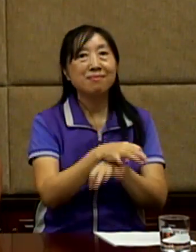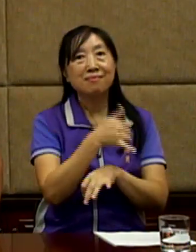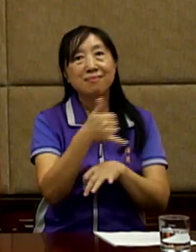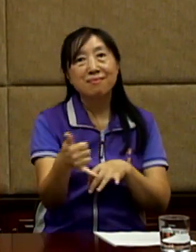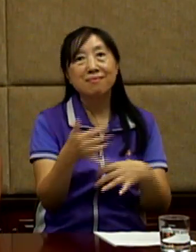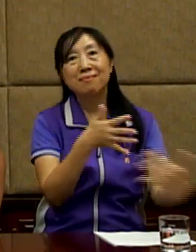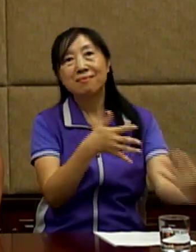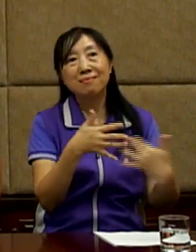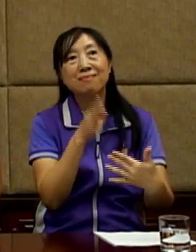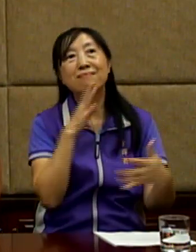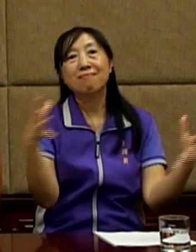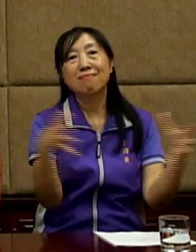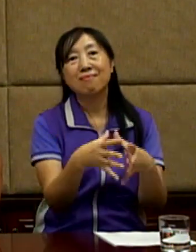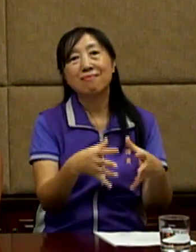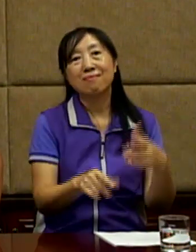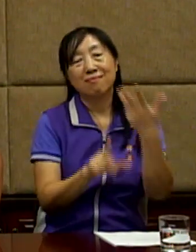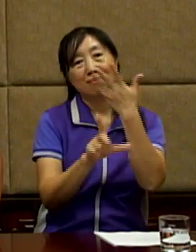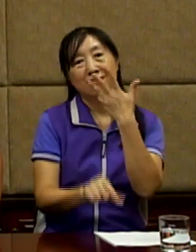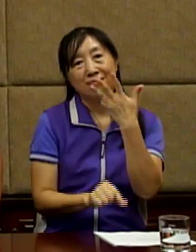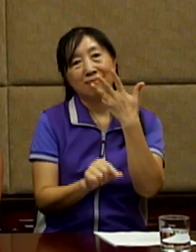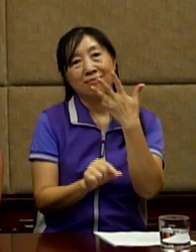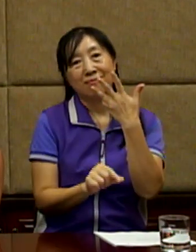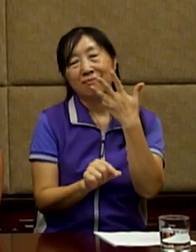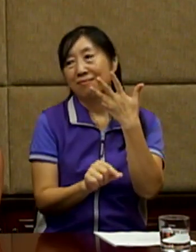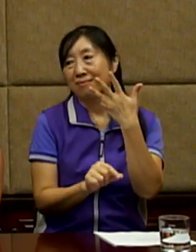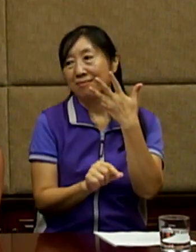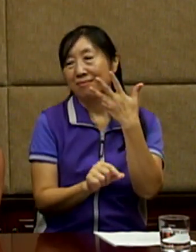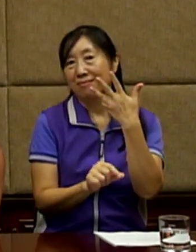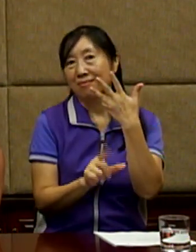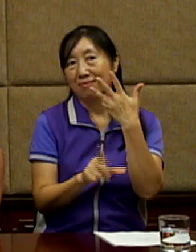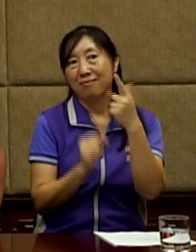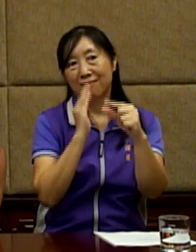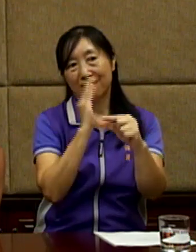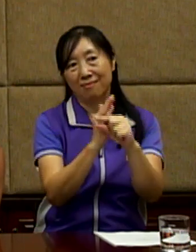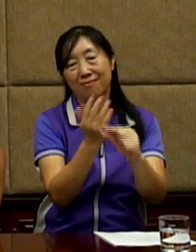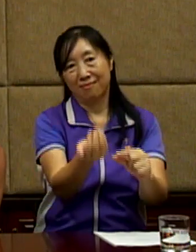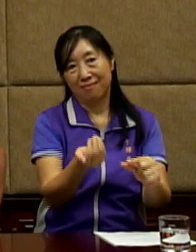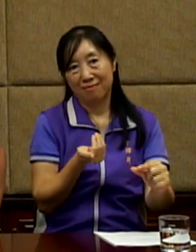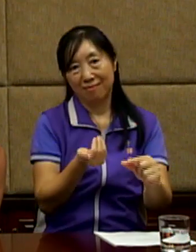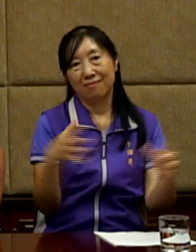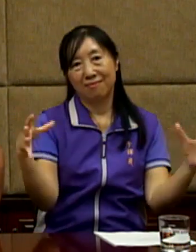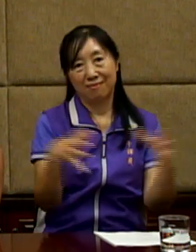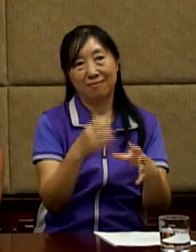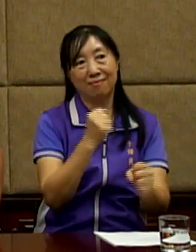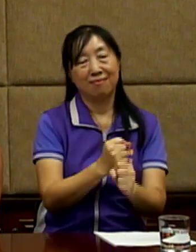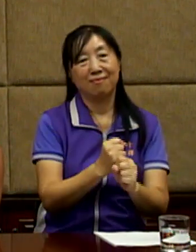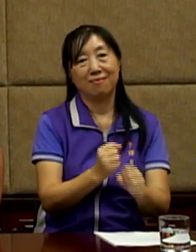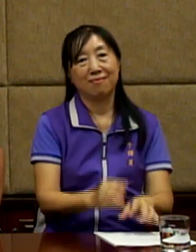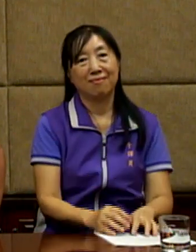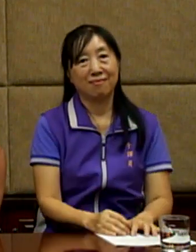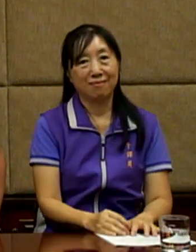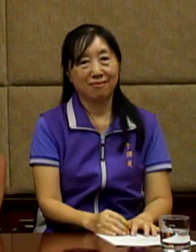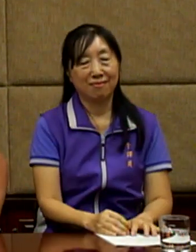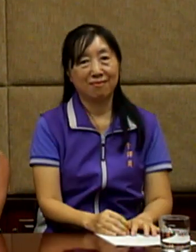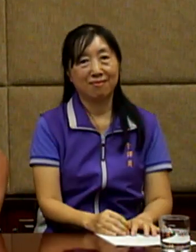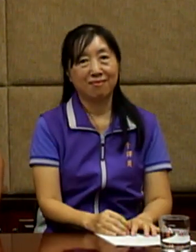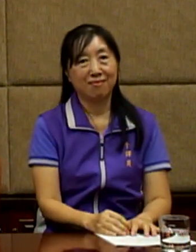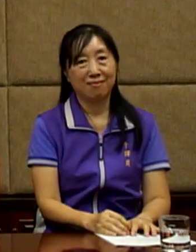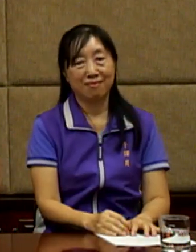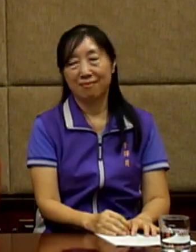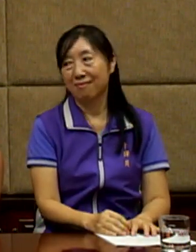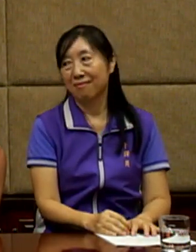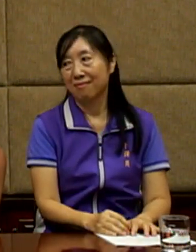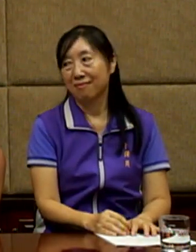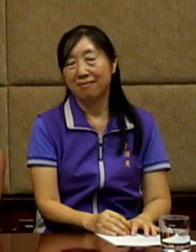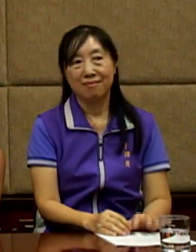说应该是在8月中旬之前一起并行，对，并行来办， 并行是